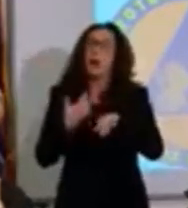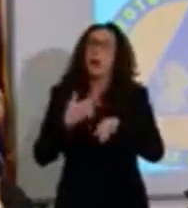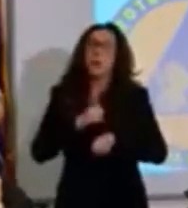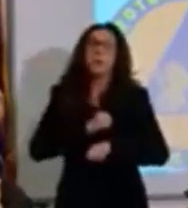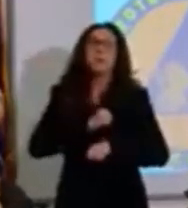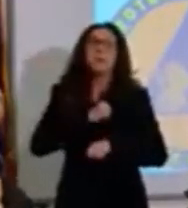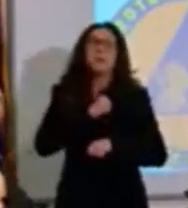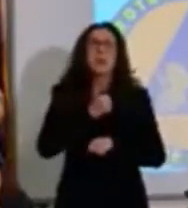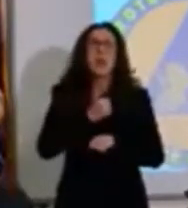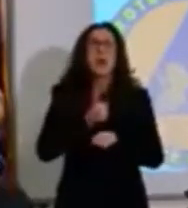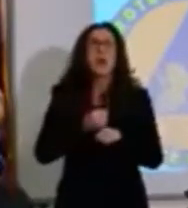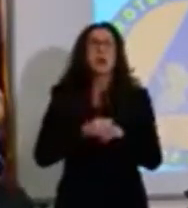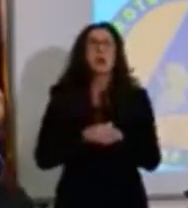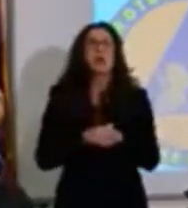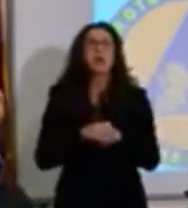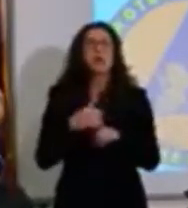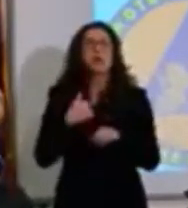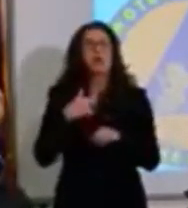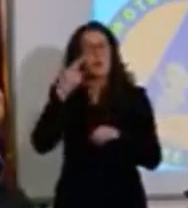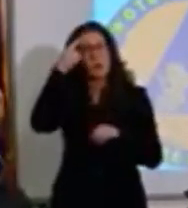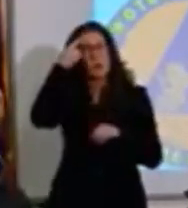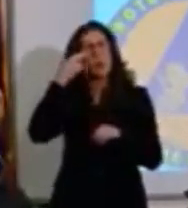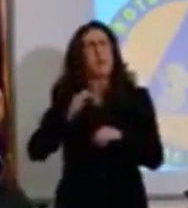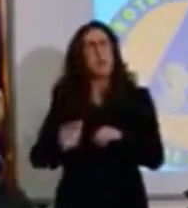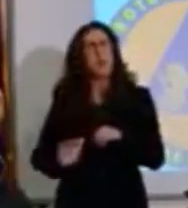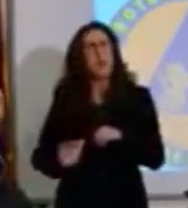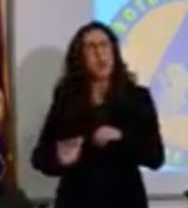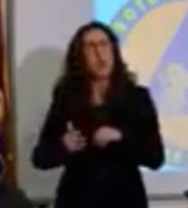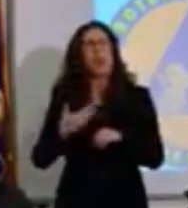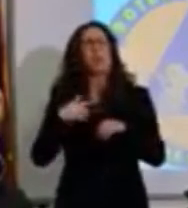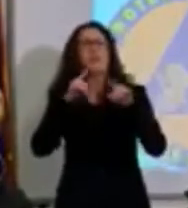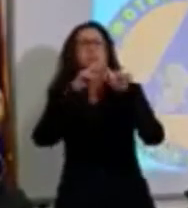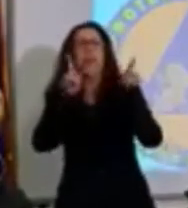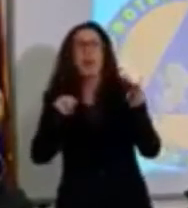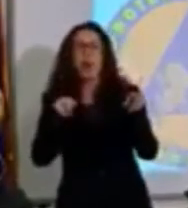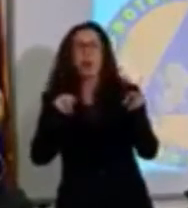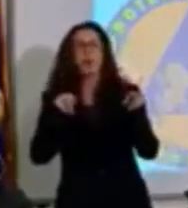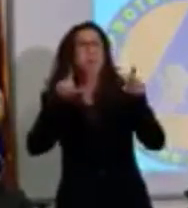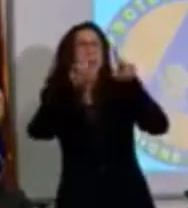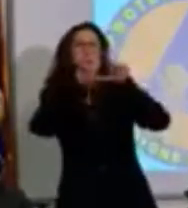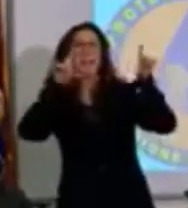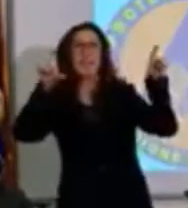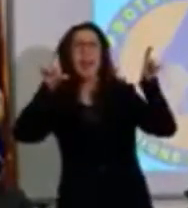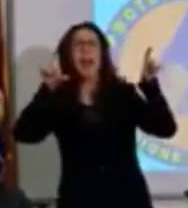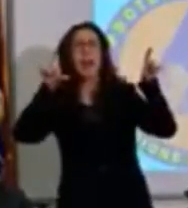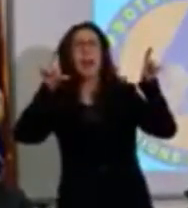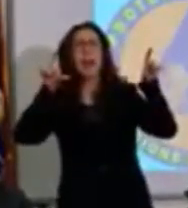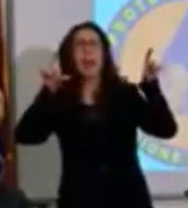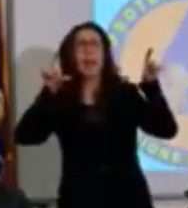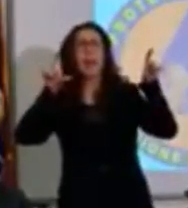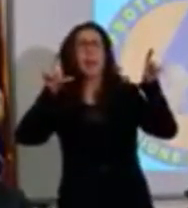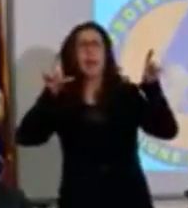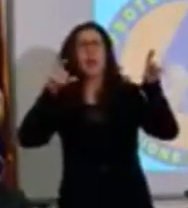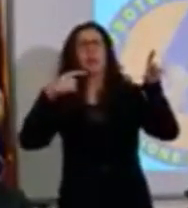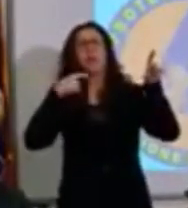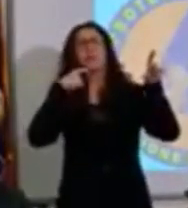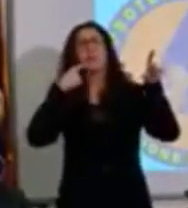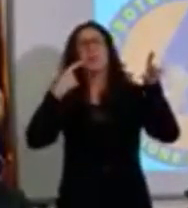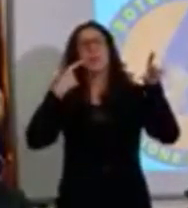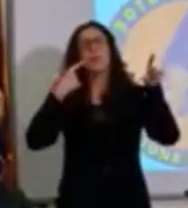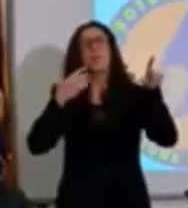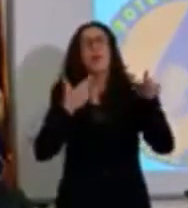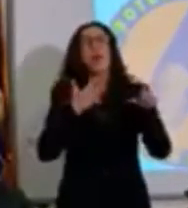da piccolo e c'era una bottega 9 di quella delle vecchie botteghe aveva il cartello perché ho avuto la colpa di qualcuno si fa più credito